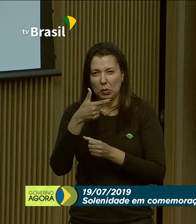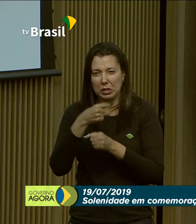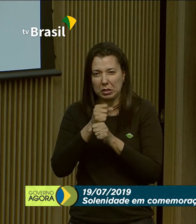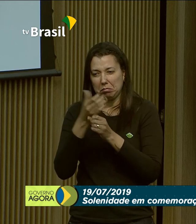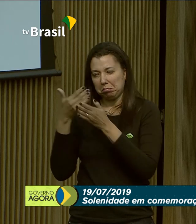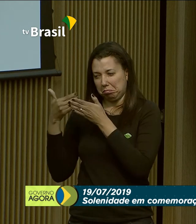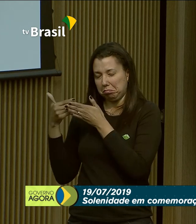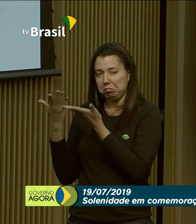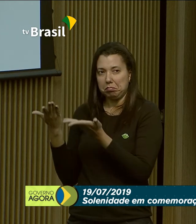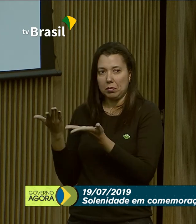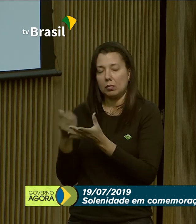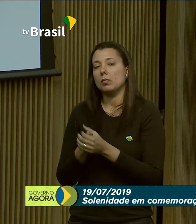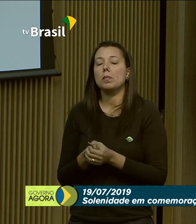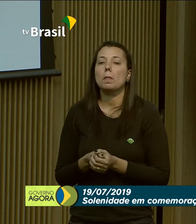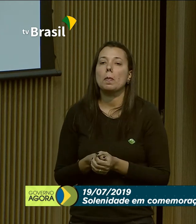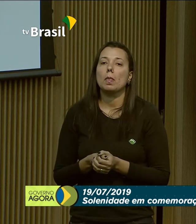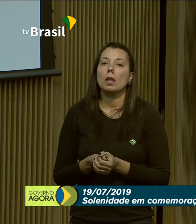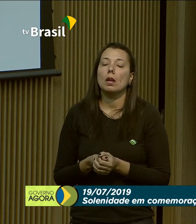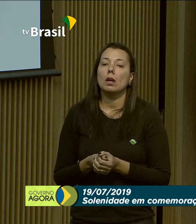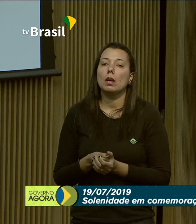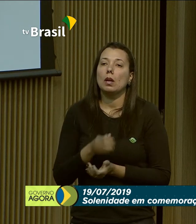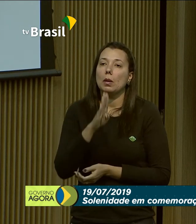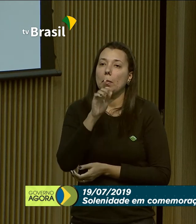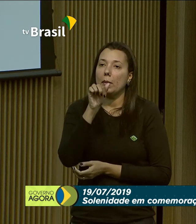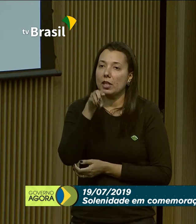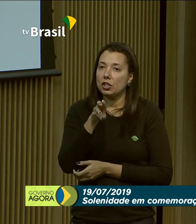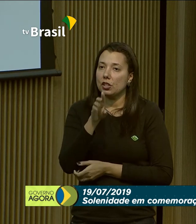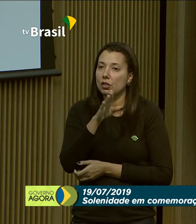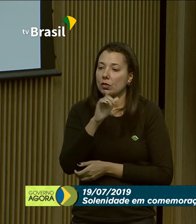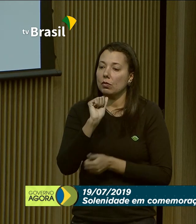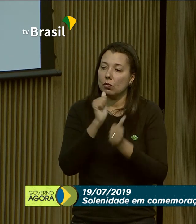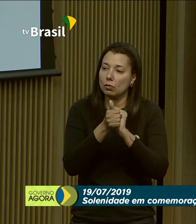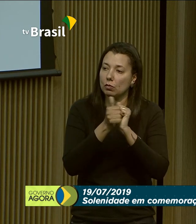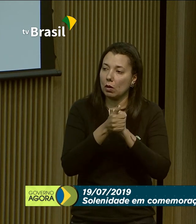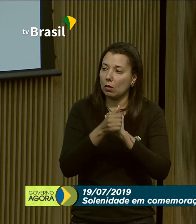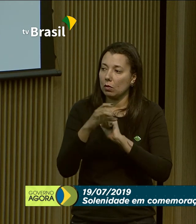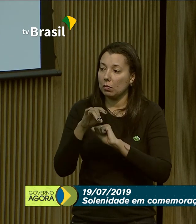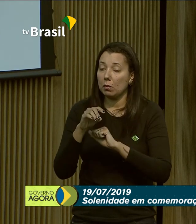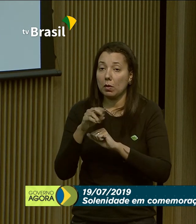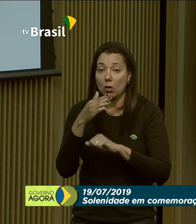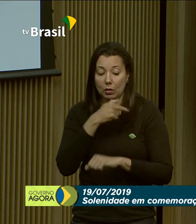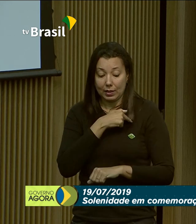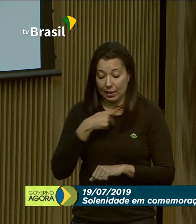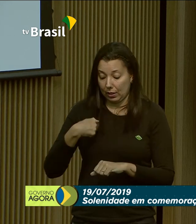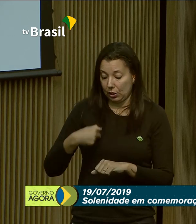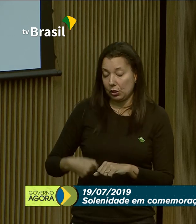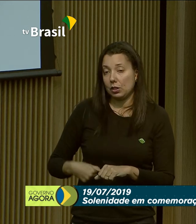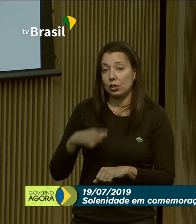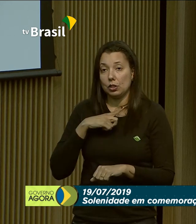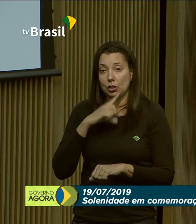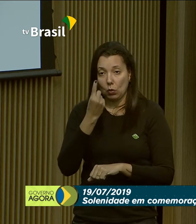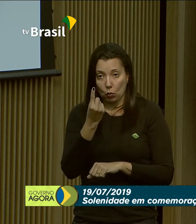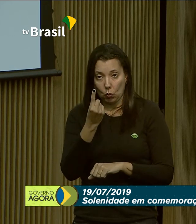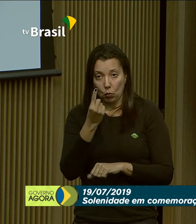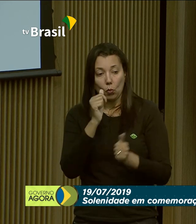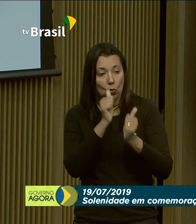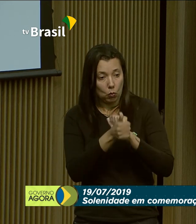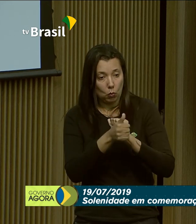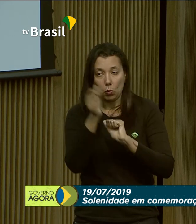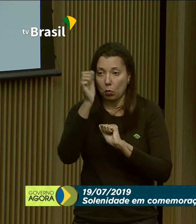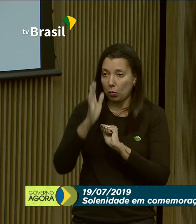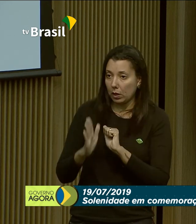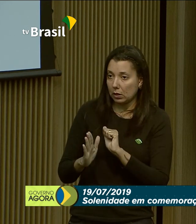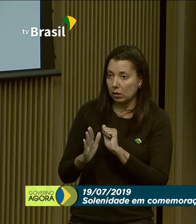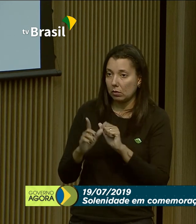atrás. O Beijing Futebol Clube é o maior time da China, e tinha um jogador brasileiro, que era o Renato Augusto,